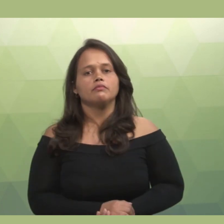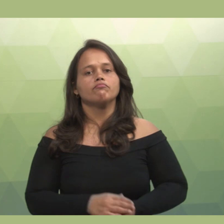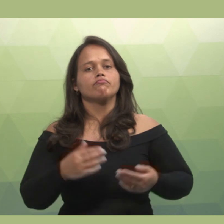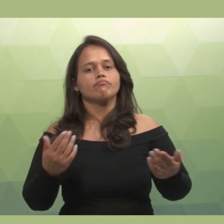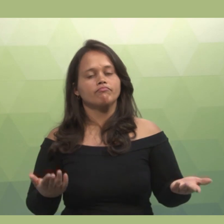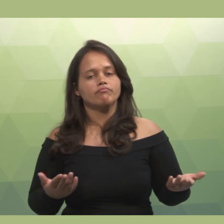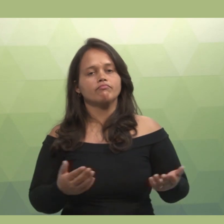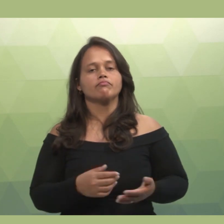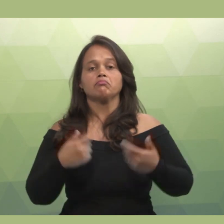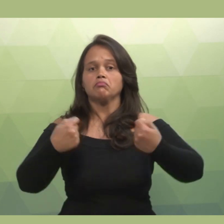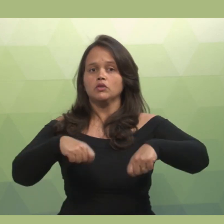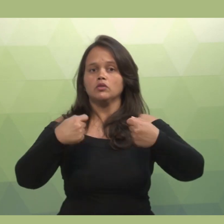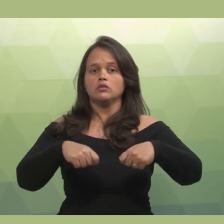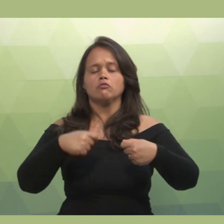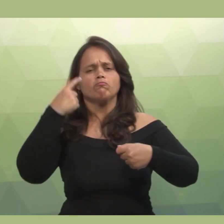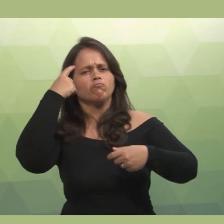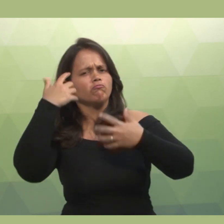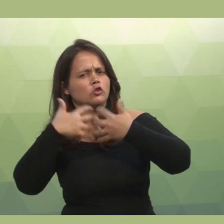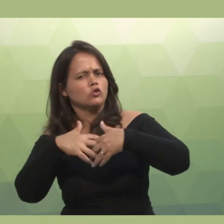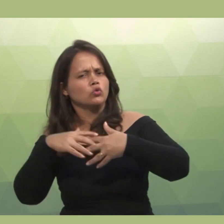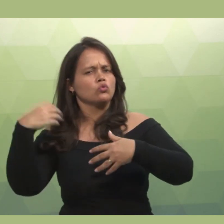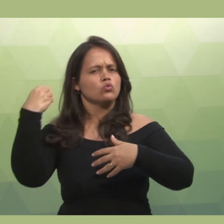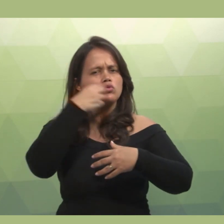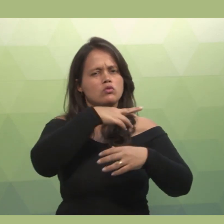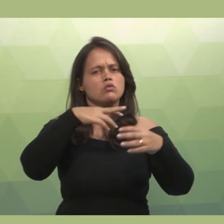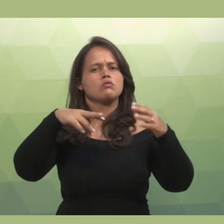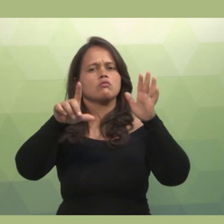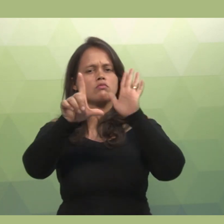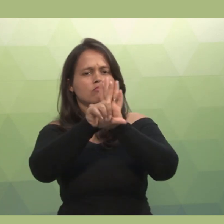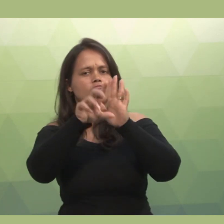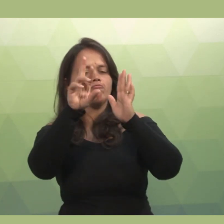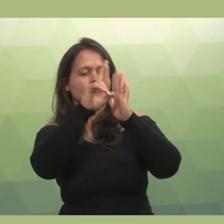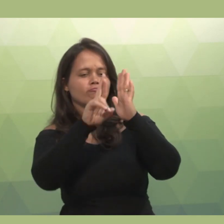lei de diretrizes e bases. Essa lei foi discutida de